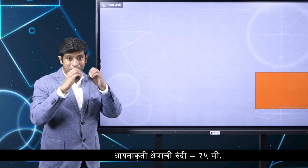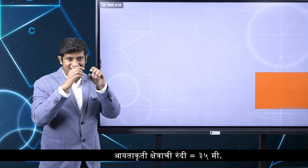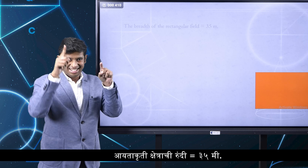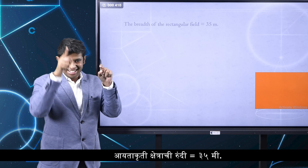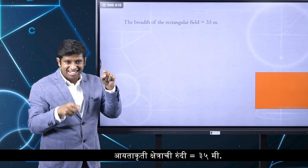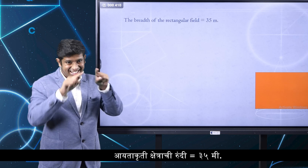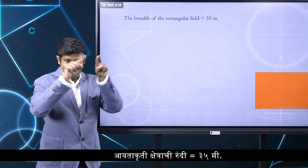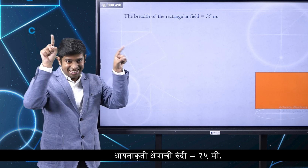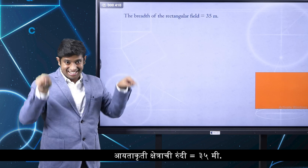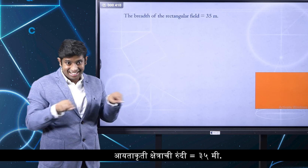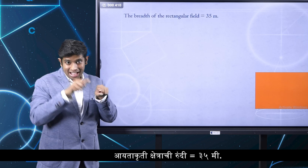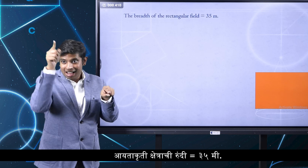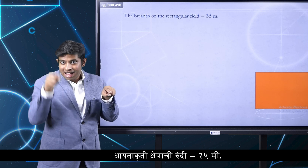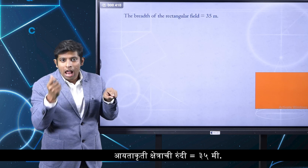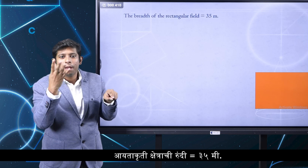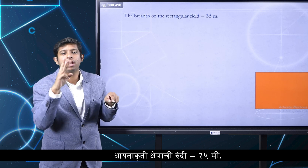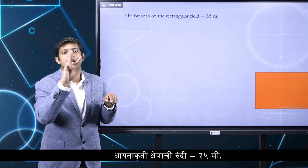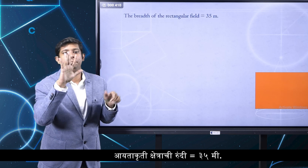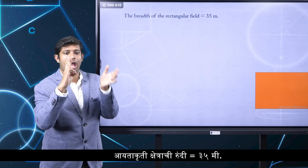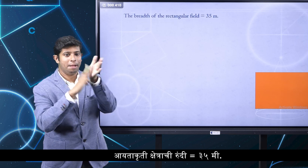आयताकृती क्षेत्राची रुंदी 35 मीटर.